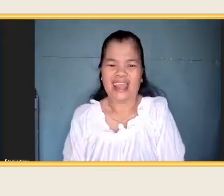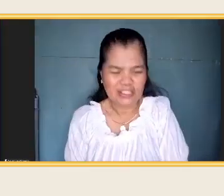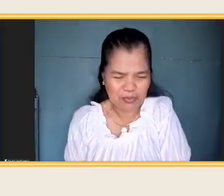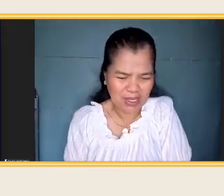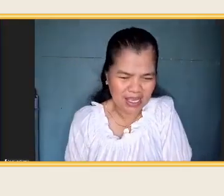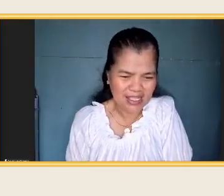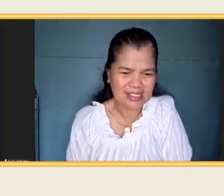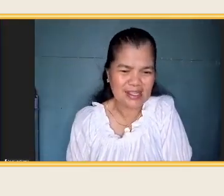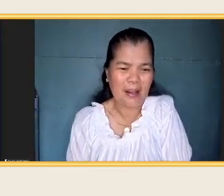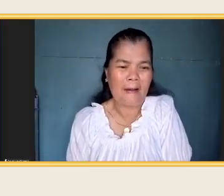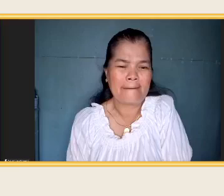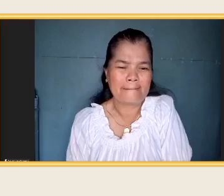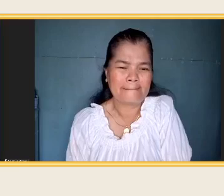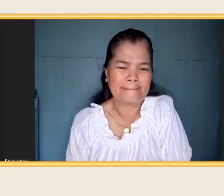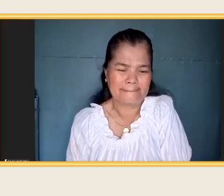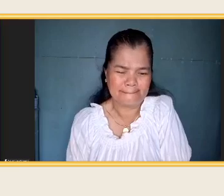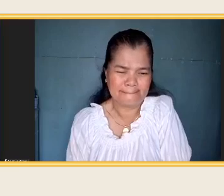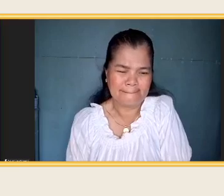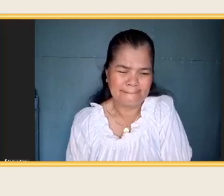Okay, next please.